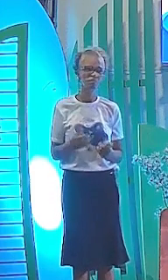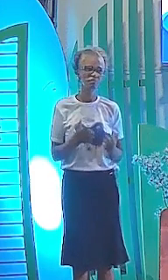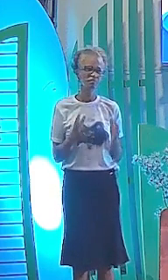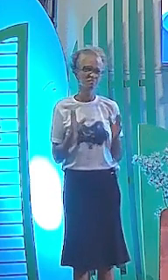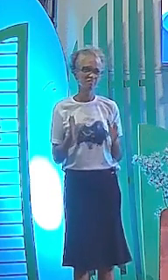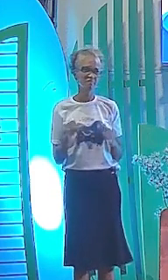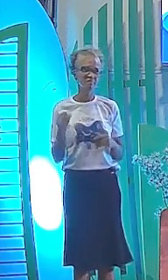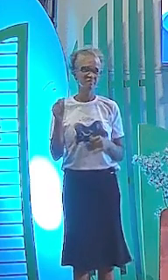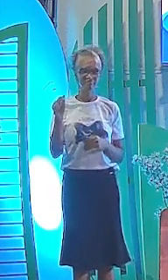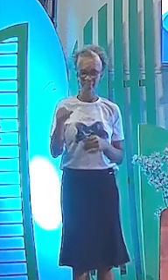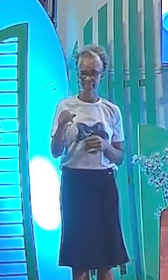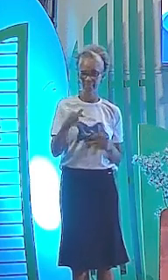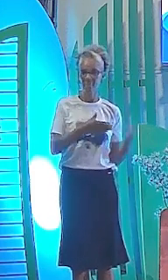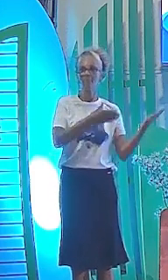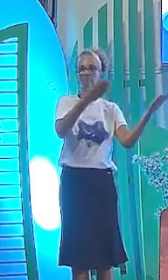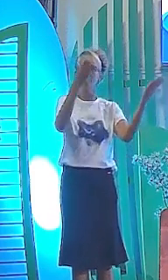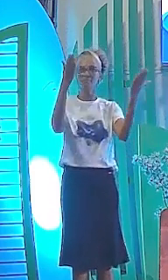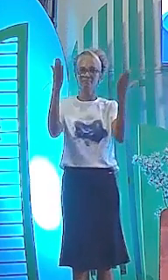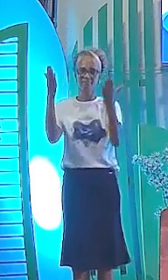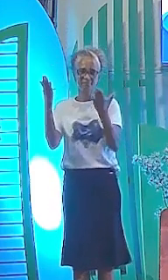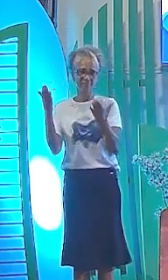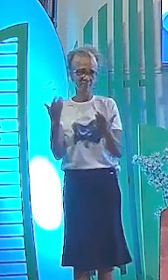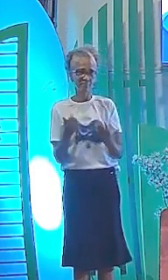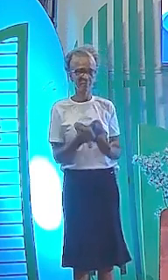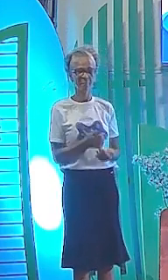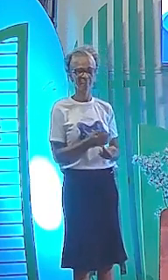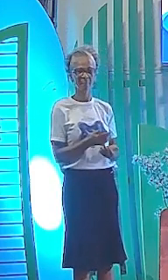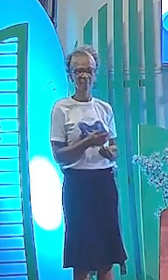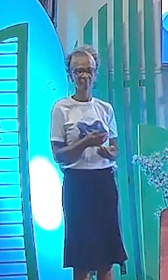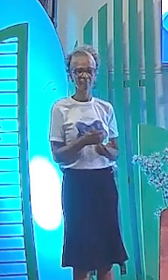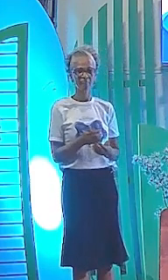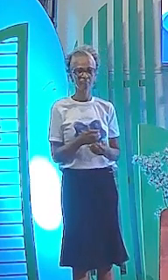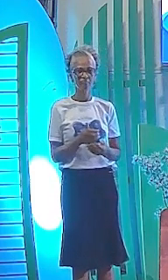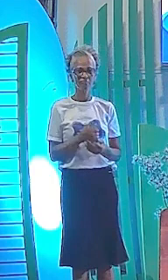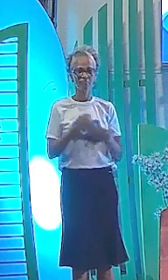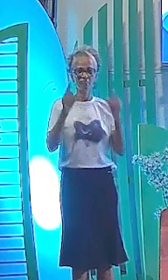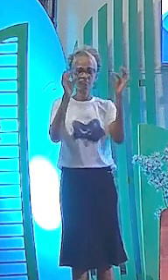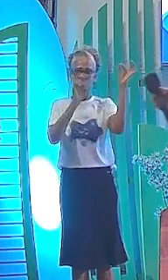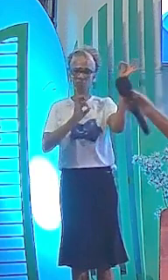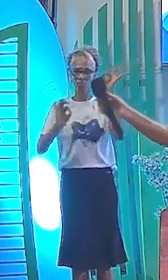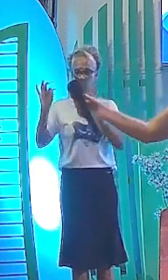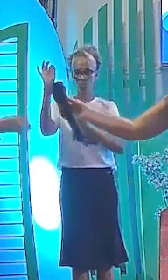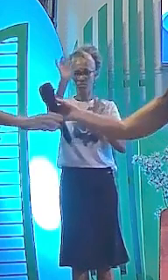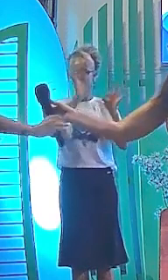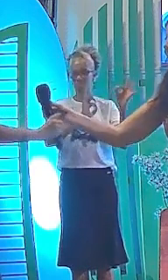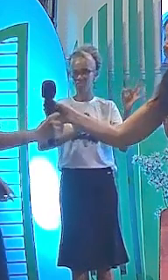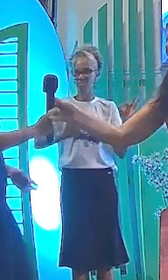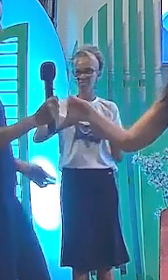desse auditório, desse centro de visitantes aqui do projeto Baleia Jubarte.